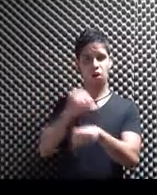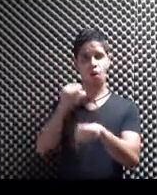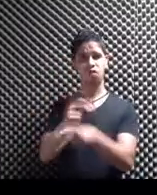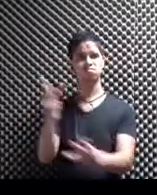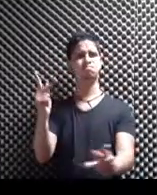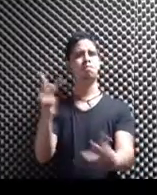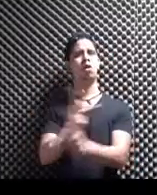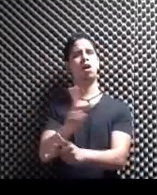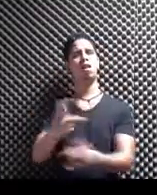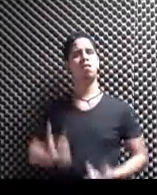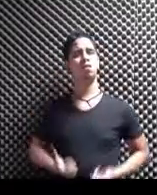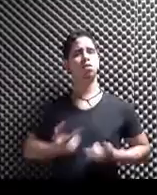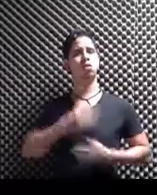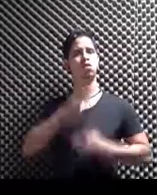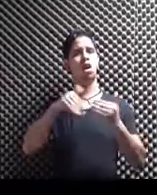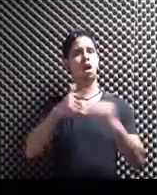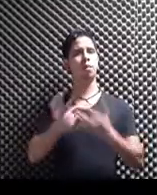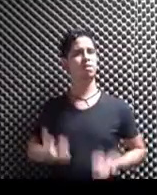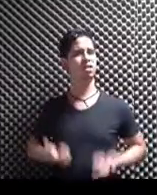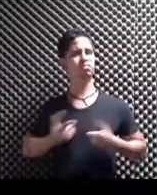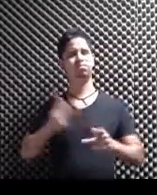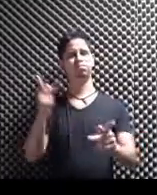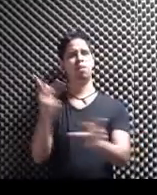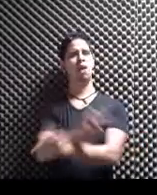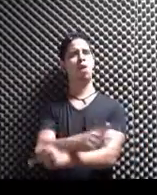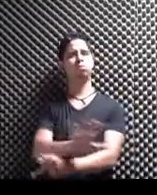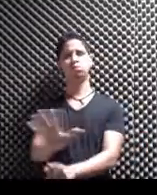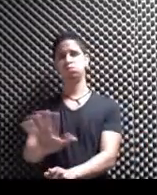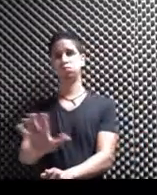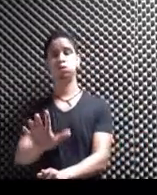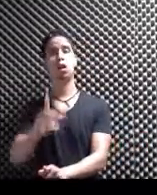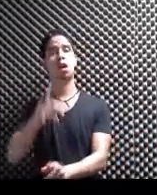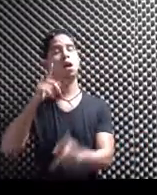los peores que he vivido. De los peores. Ok.